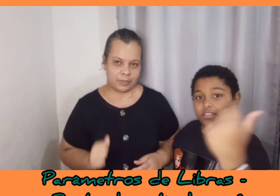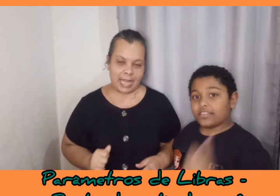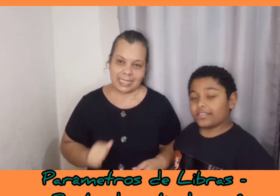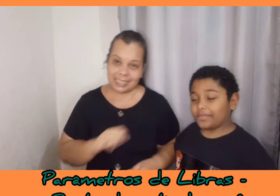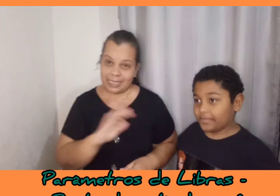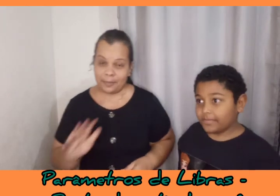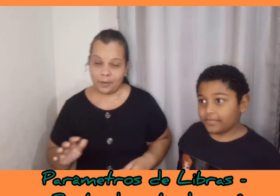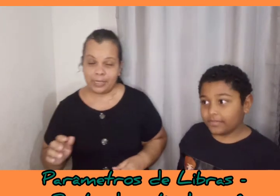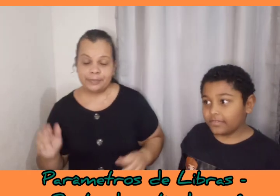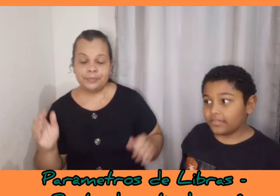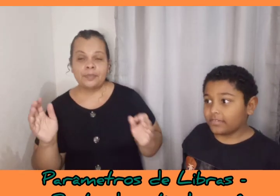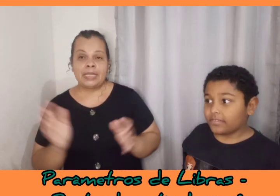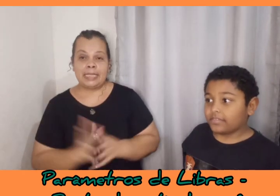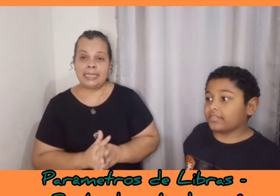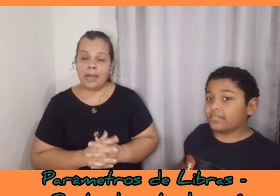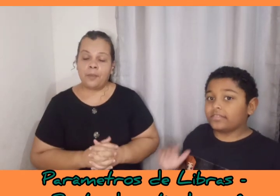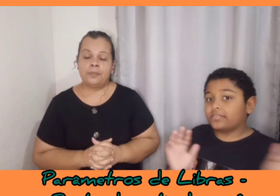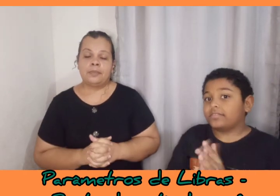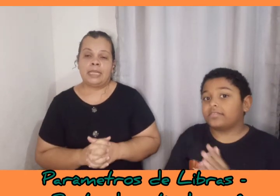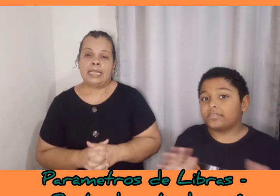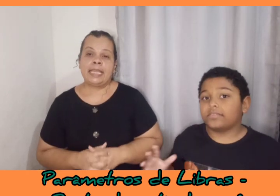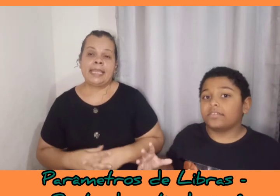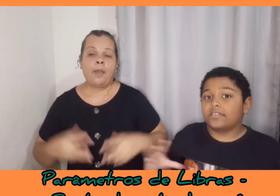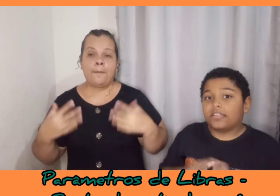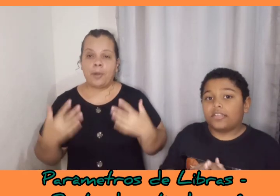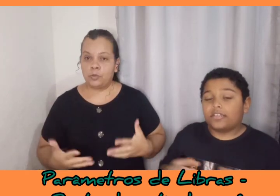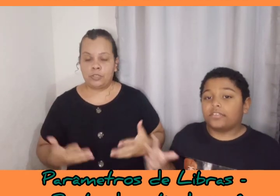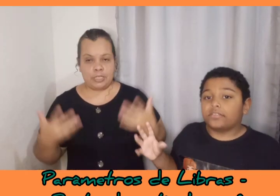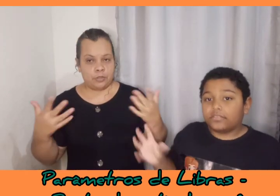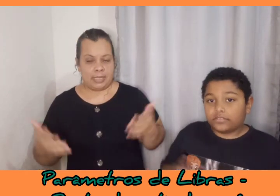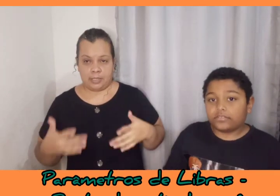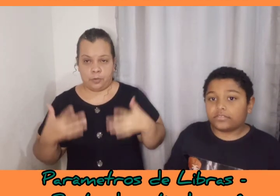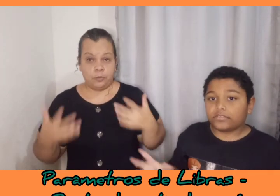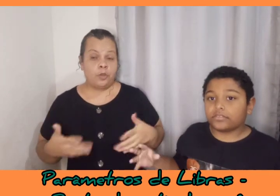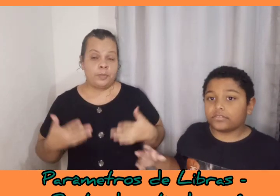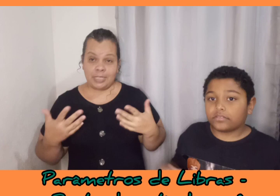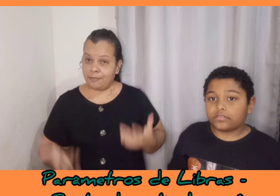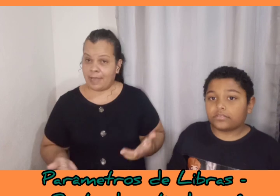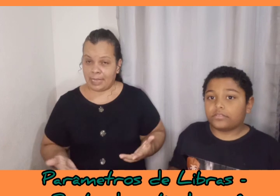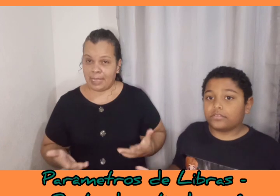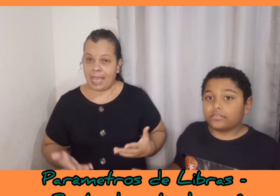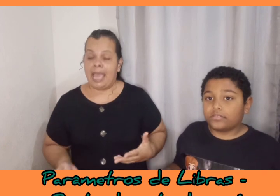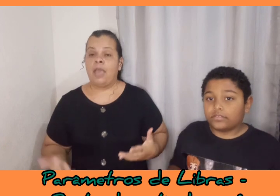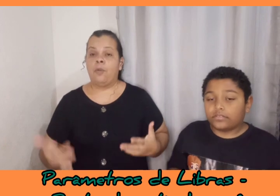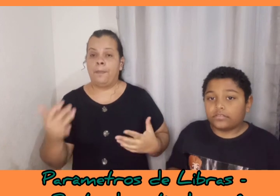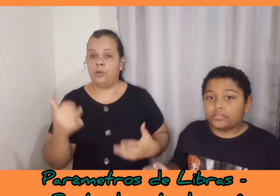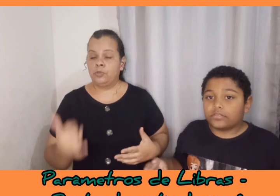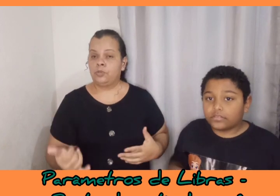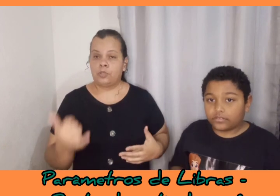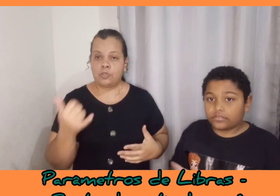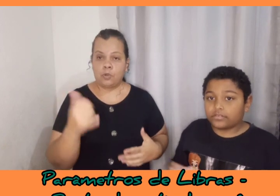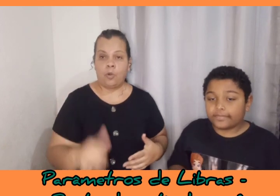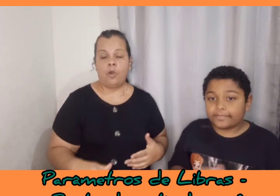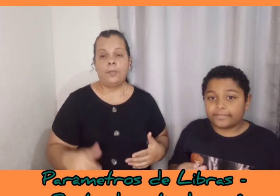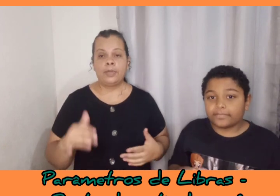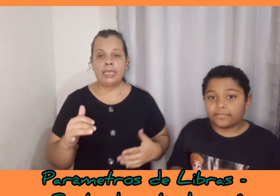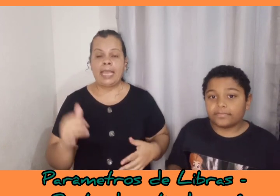lá, sem demora? Então, o que é o ponto de articulação? O nome já fala. É o ponto do nosso corpo que a